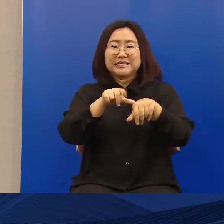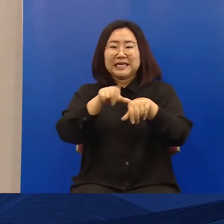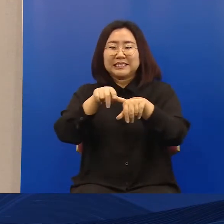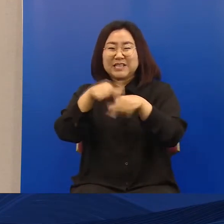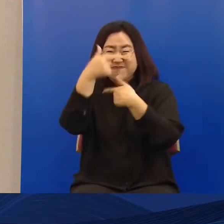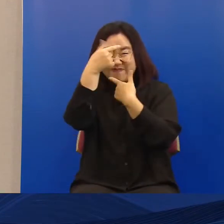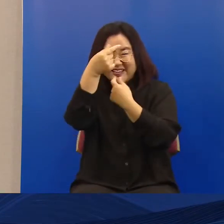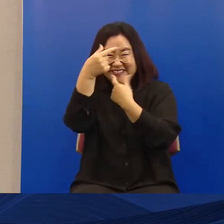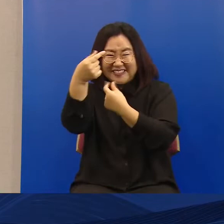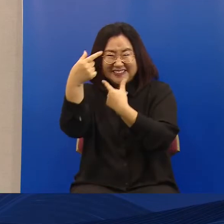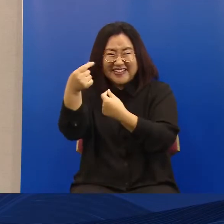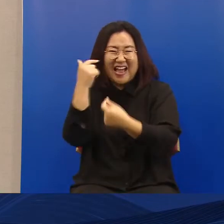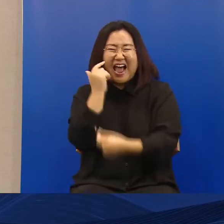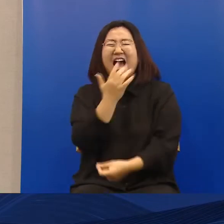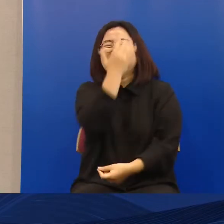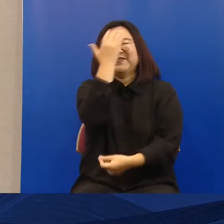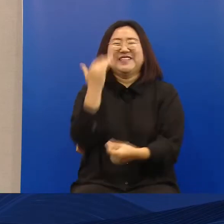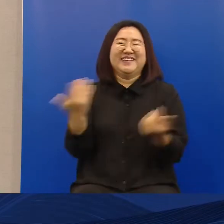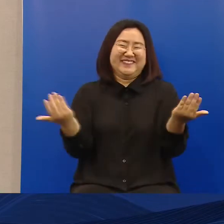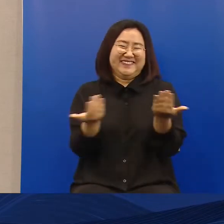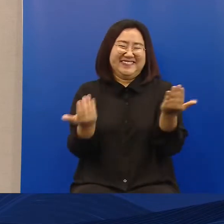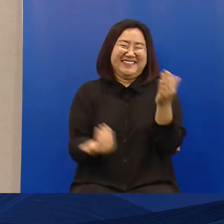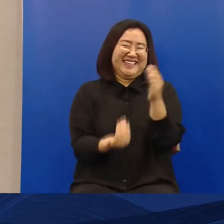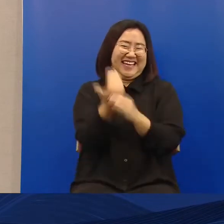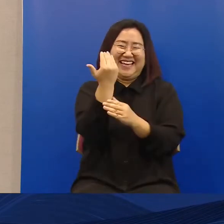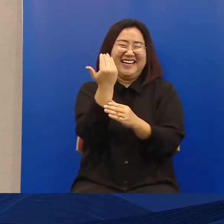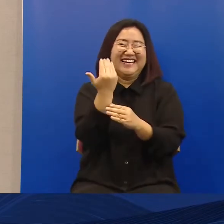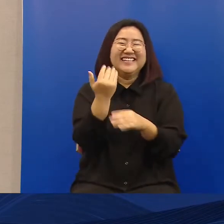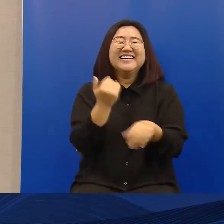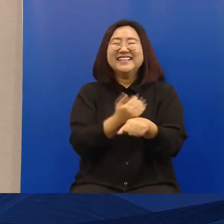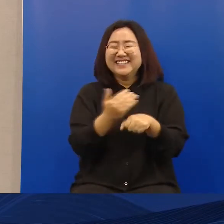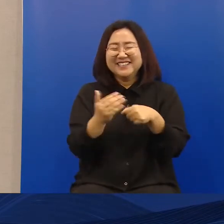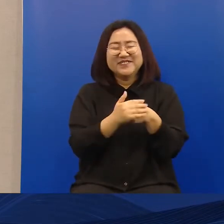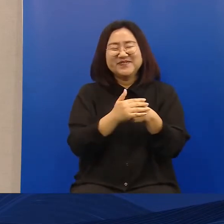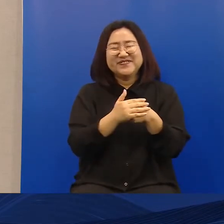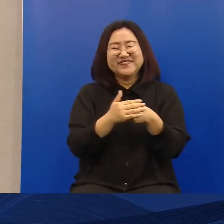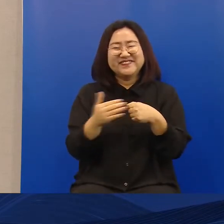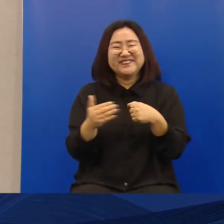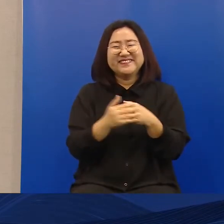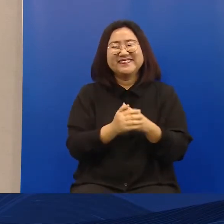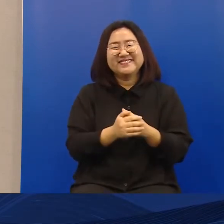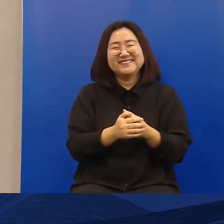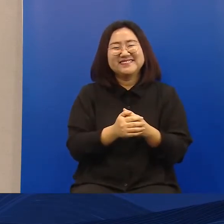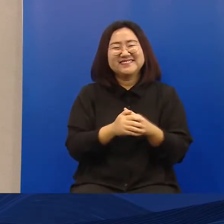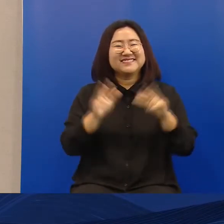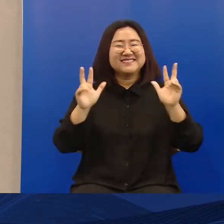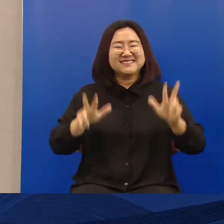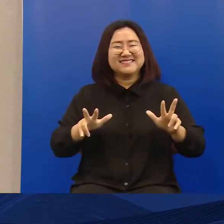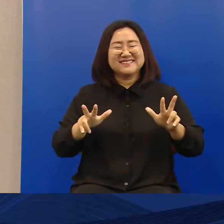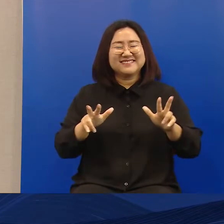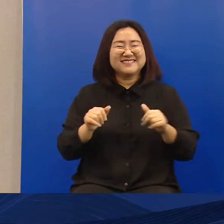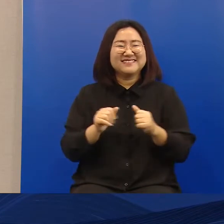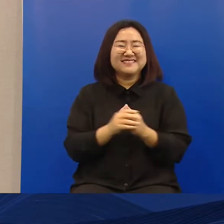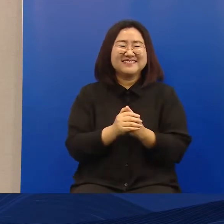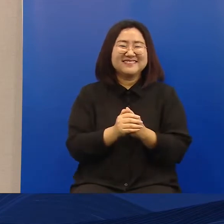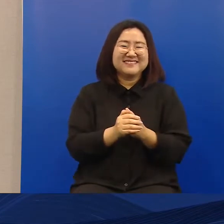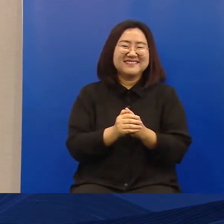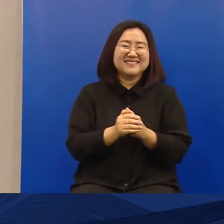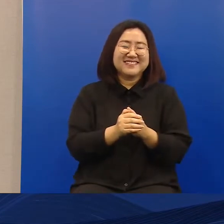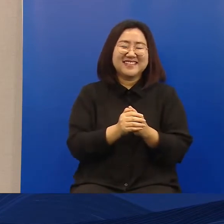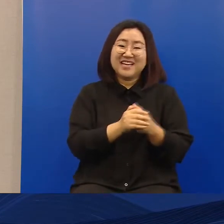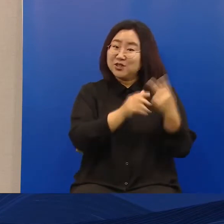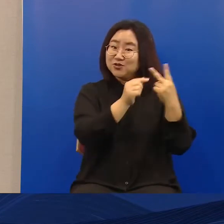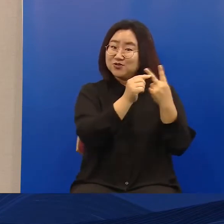딱딱 맞추는 아름다운 일이 이루어지고 있습니다. 이제